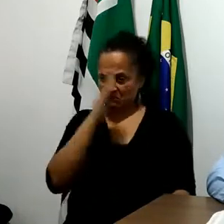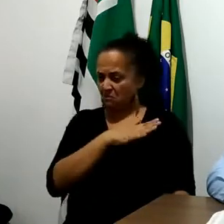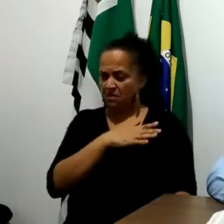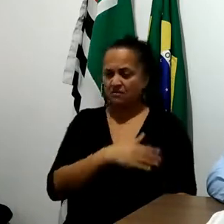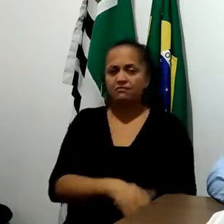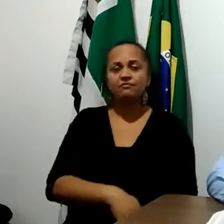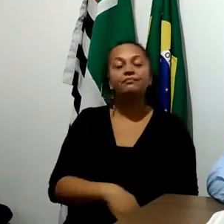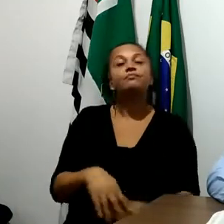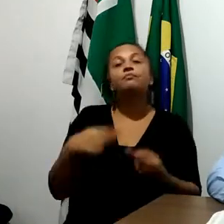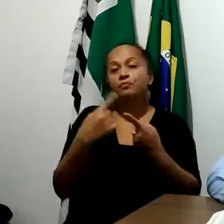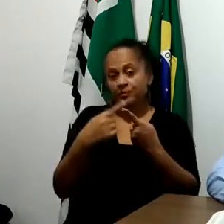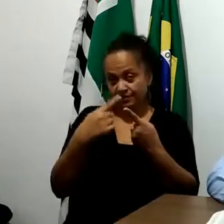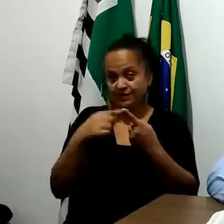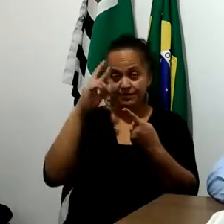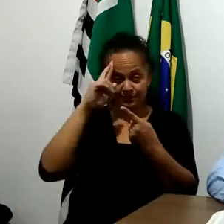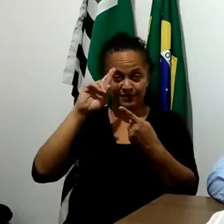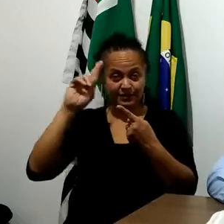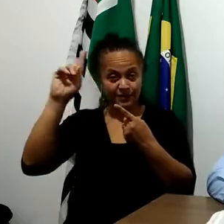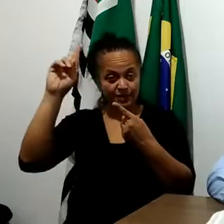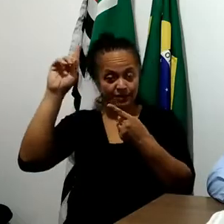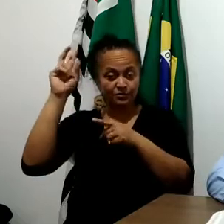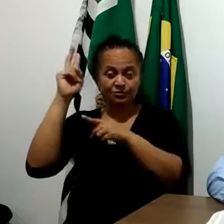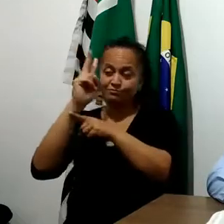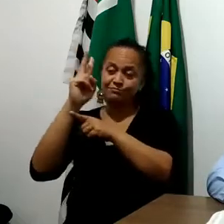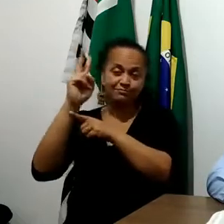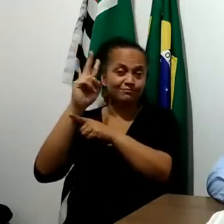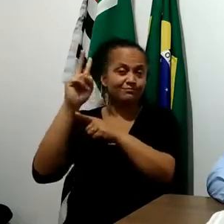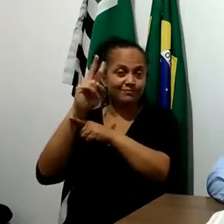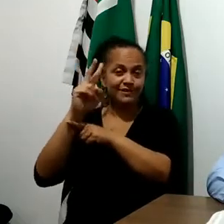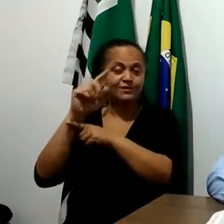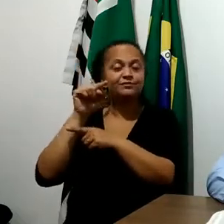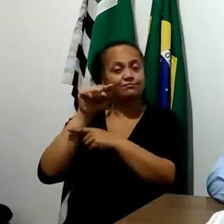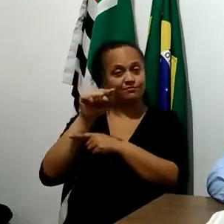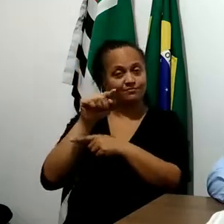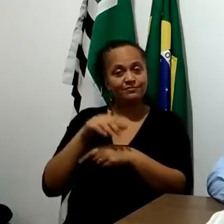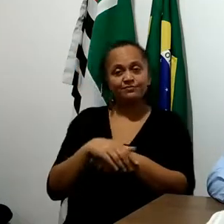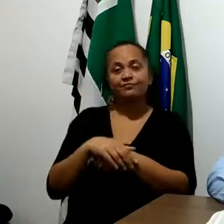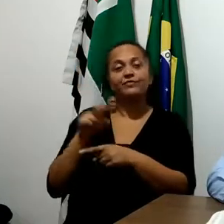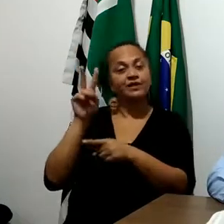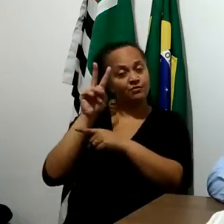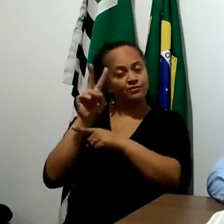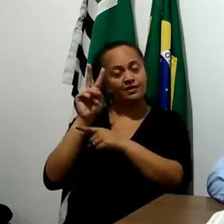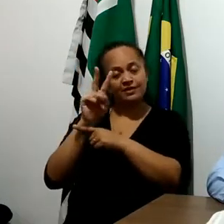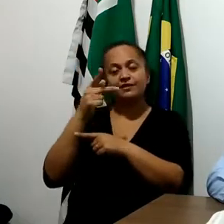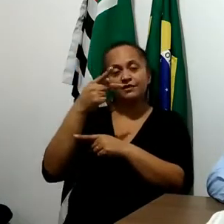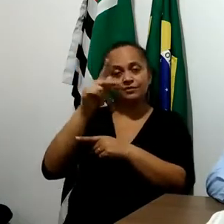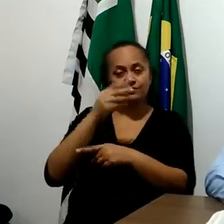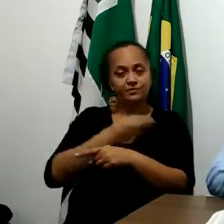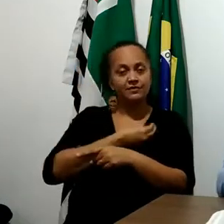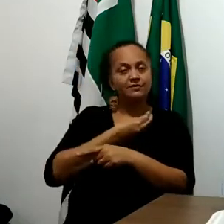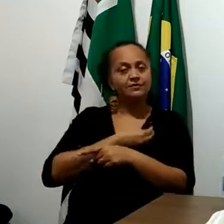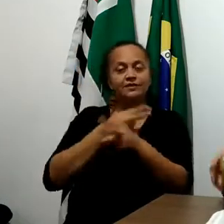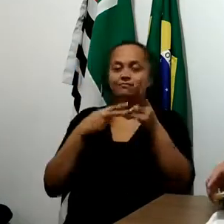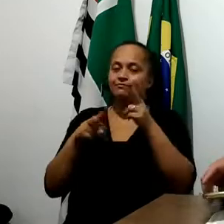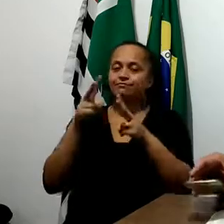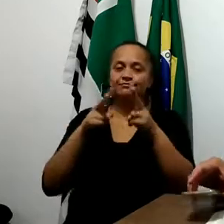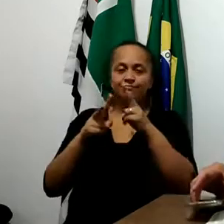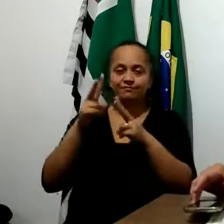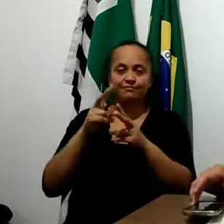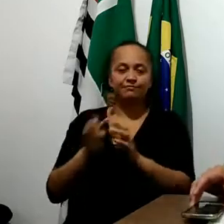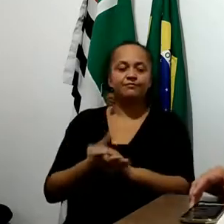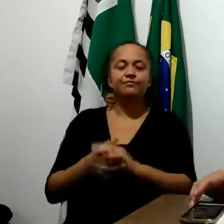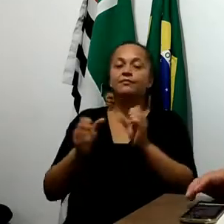vier, porque o Senhor será a tua segurança e guardará os teus pés de serem presos.